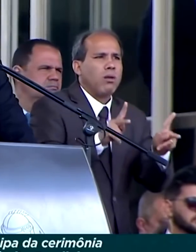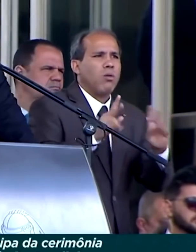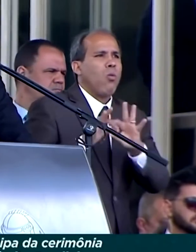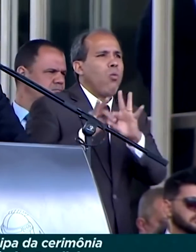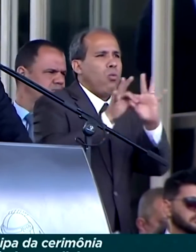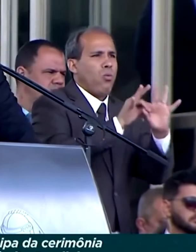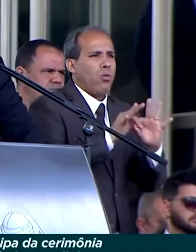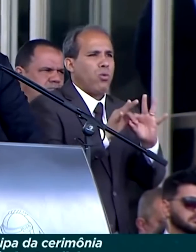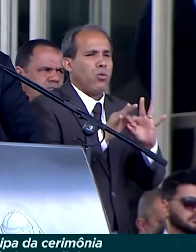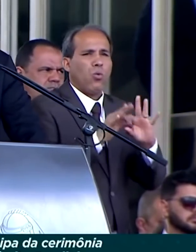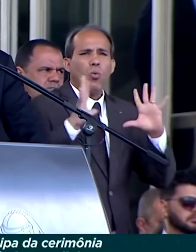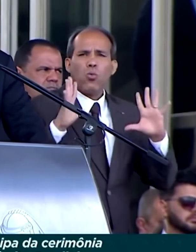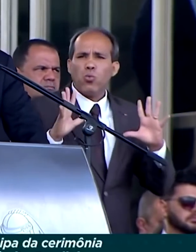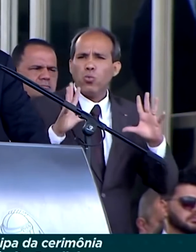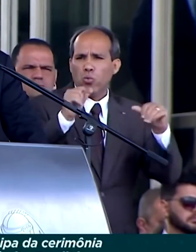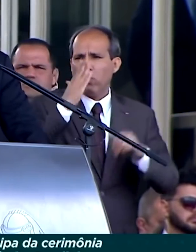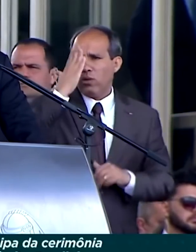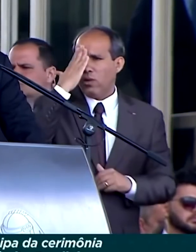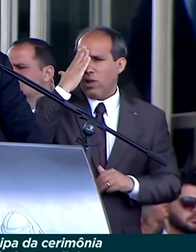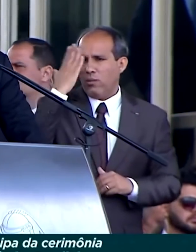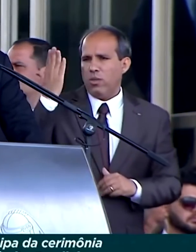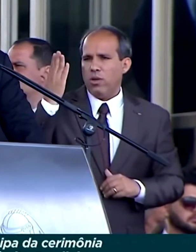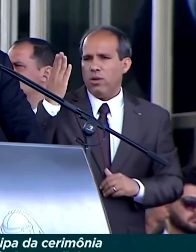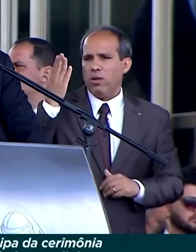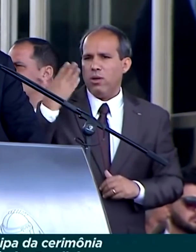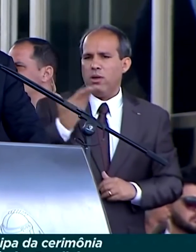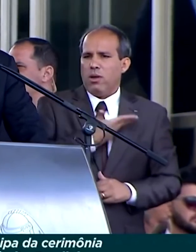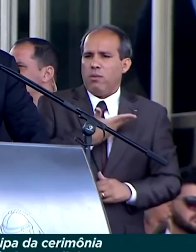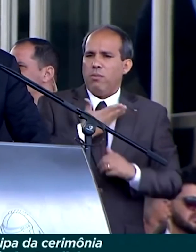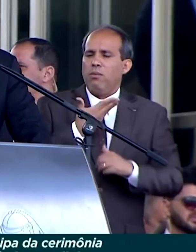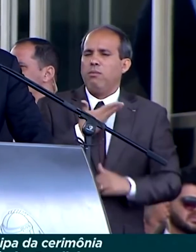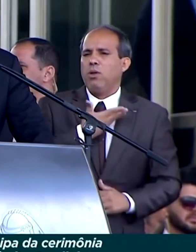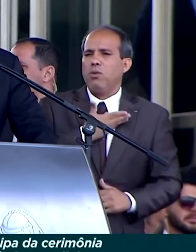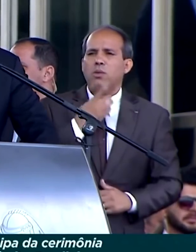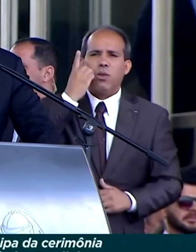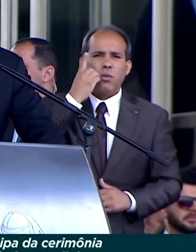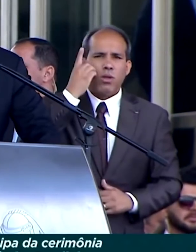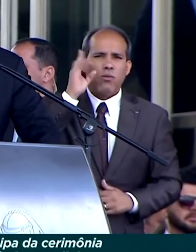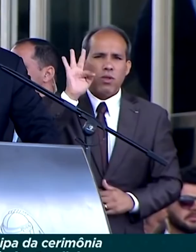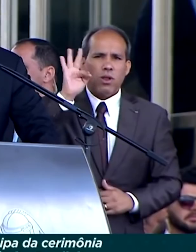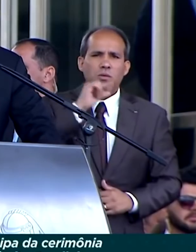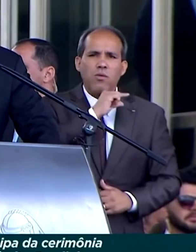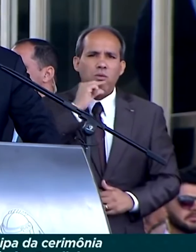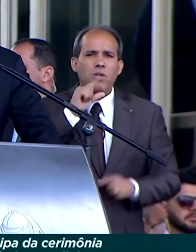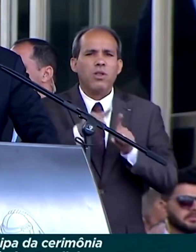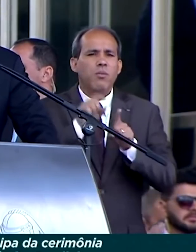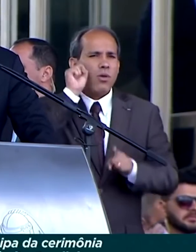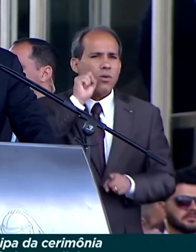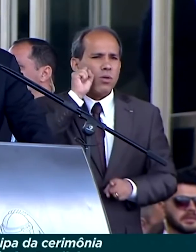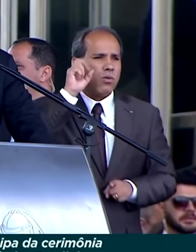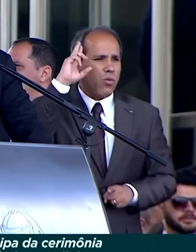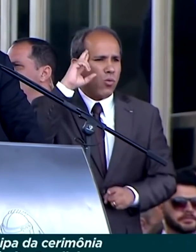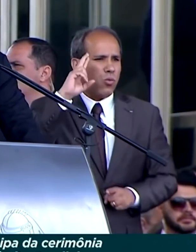todos sabem, prezado deputado Arthur Lira, prezado senador Rodrigo Pacheco, que a